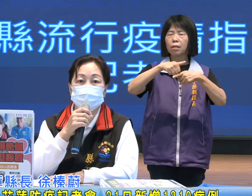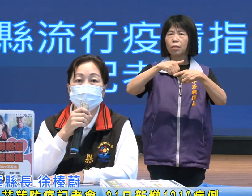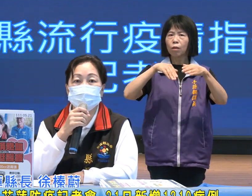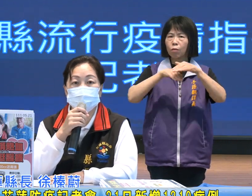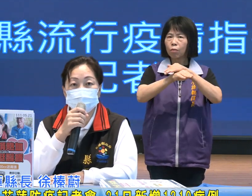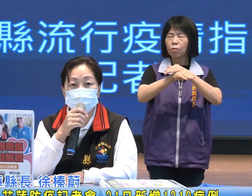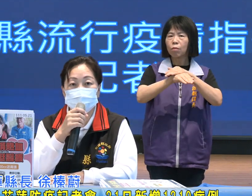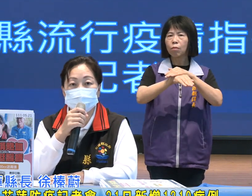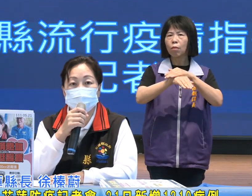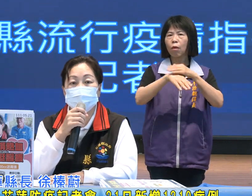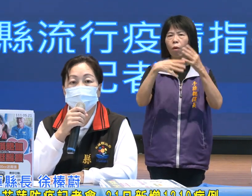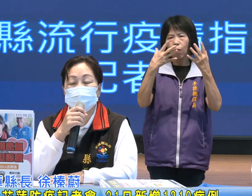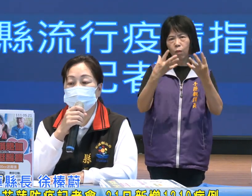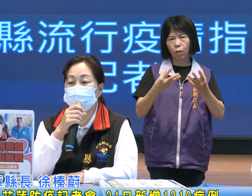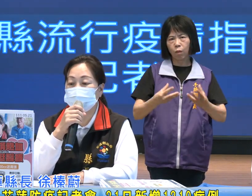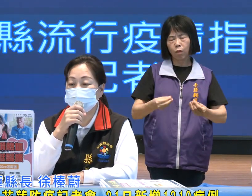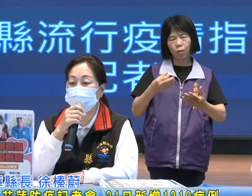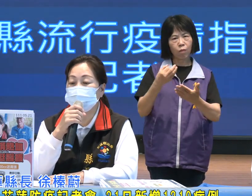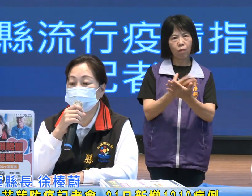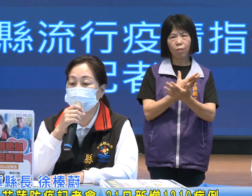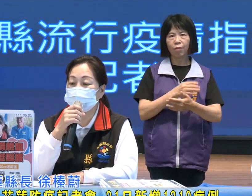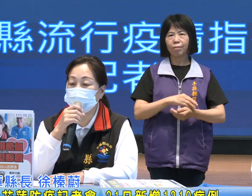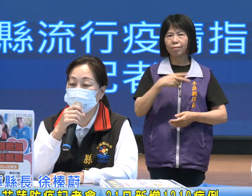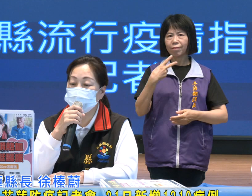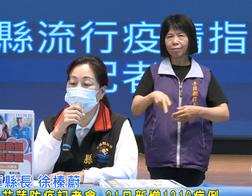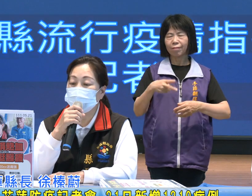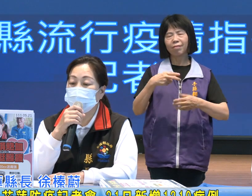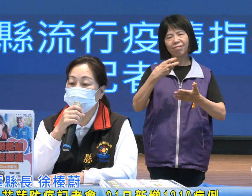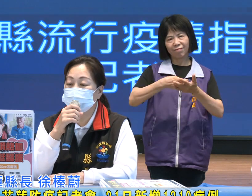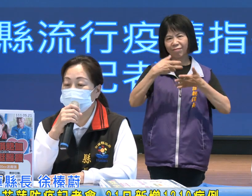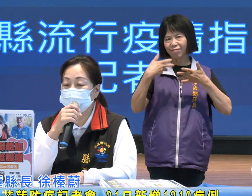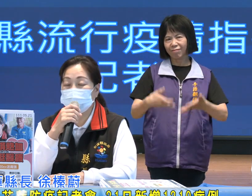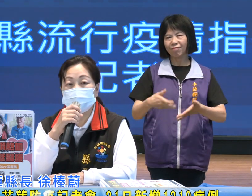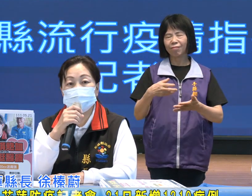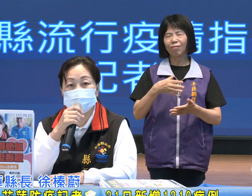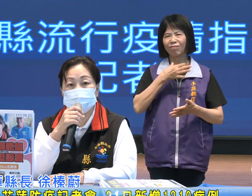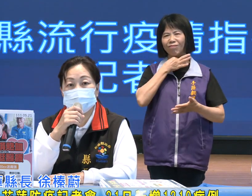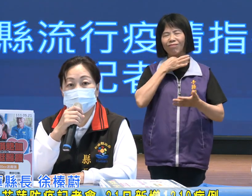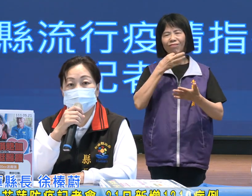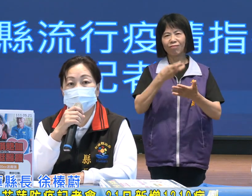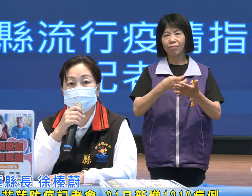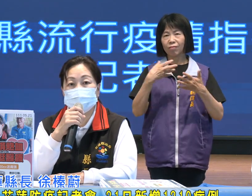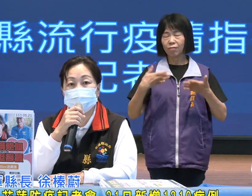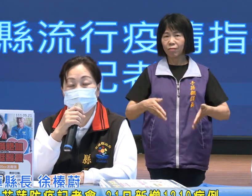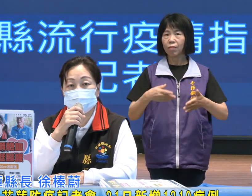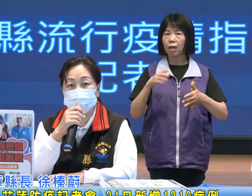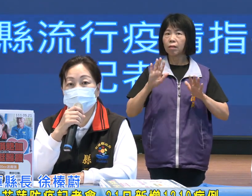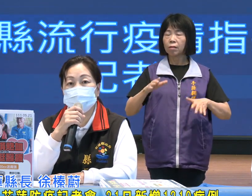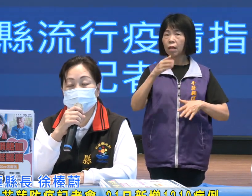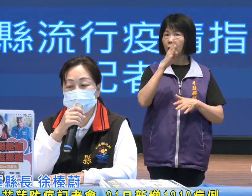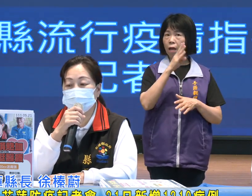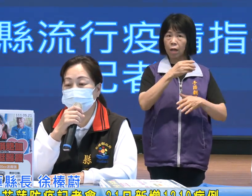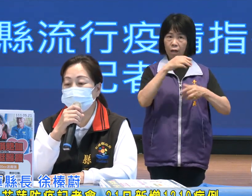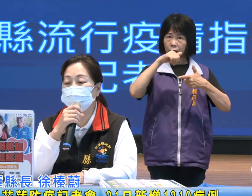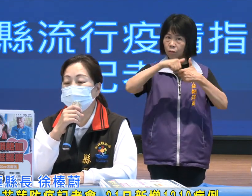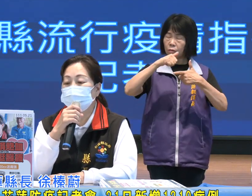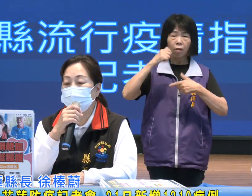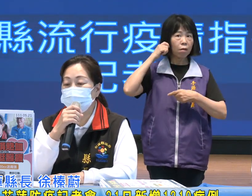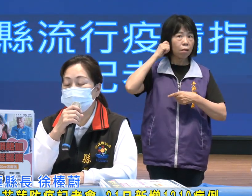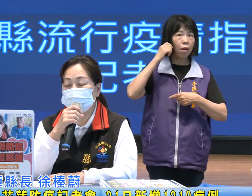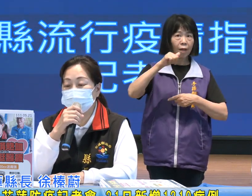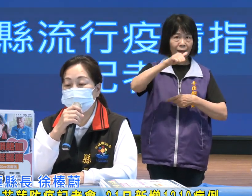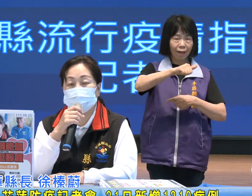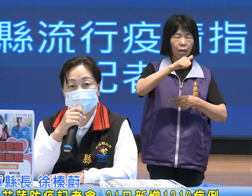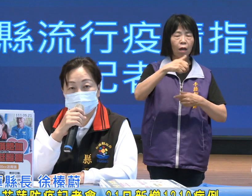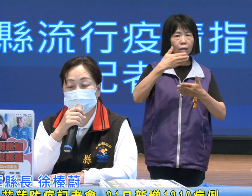是存量是不足的，而且血荒非常的严重。我们现在的 A 型的血现在大概只足够3天，